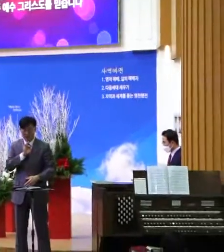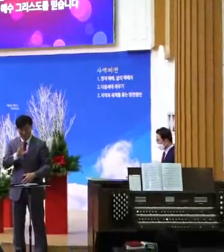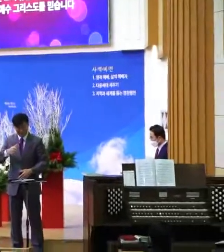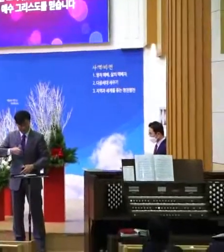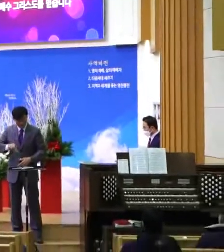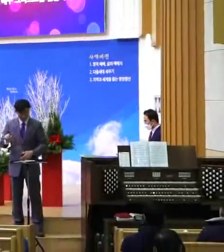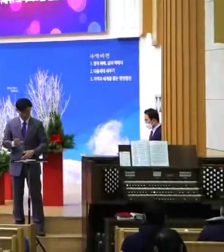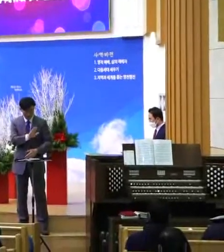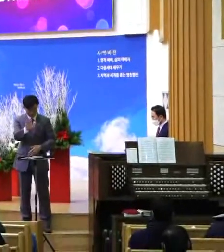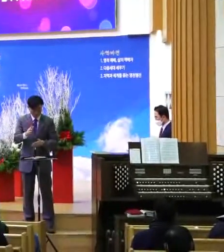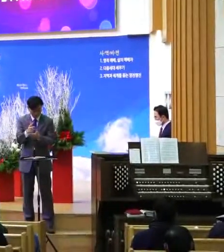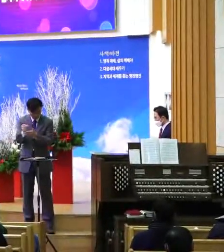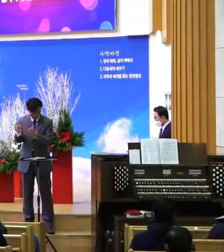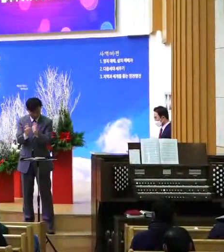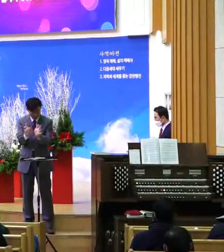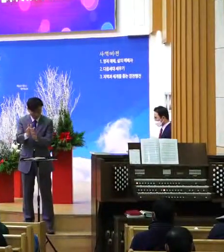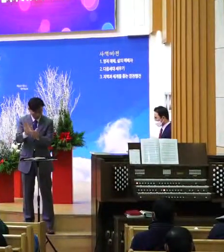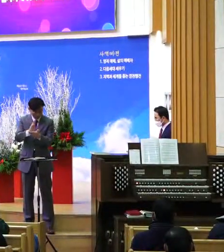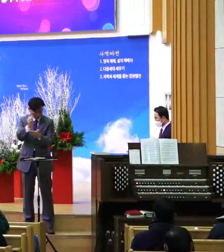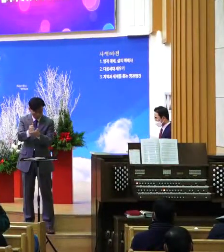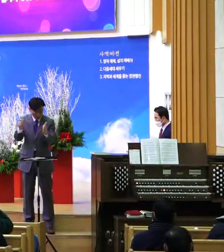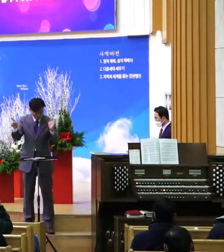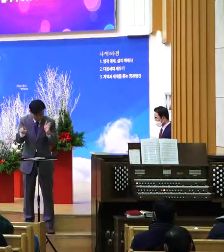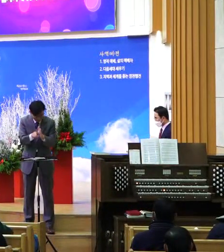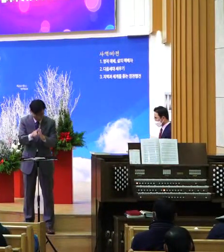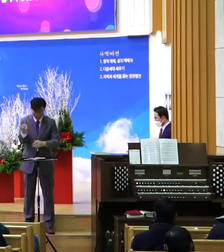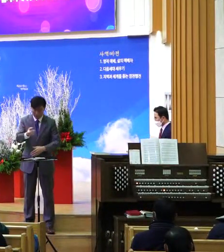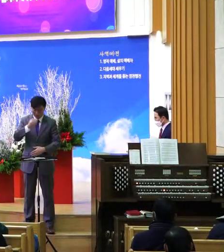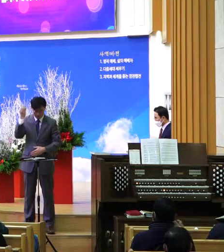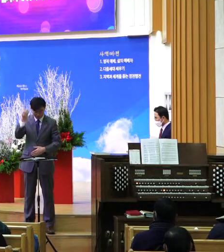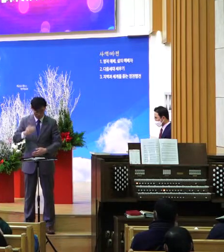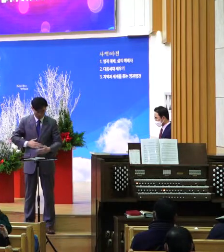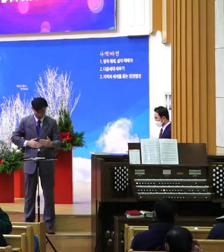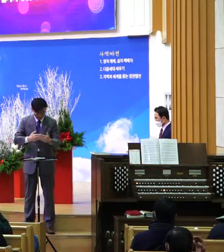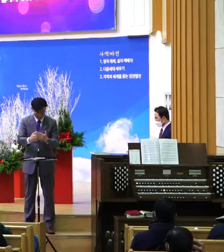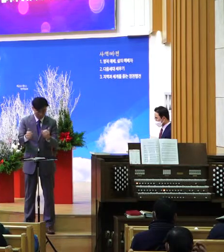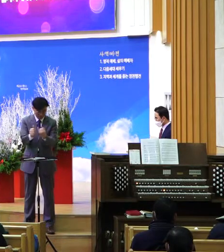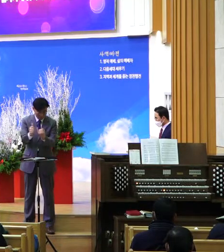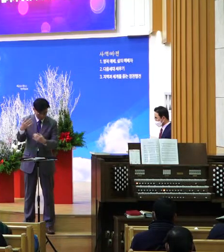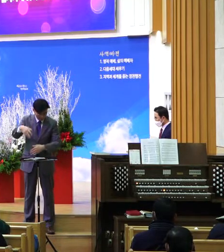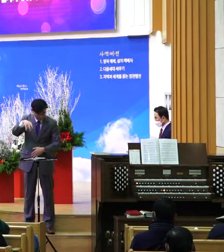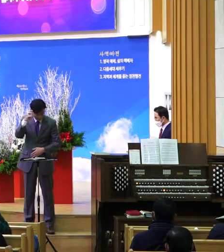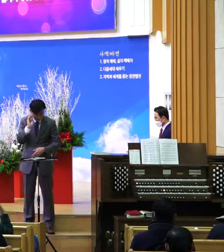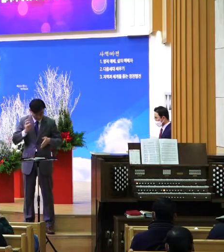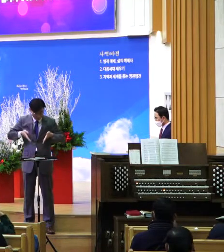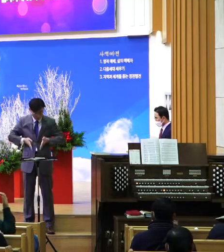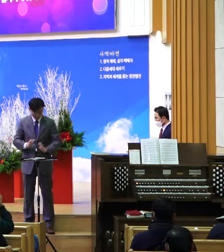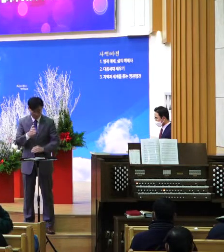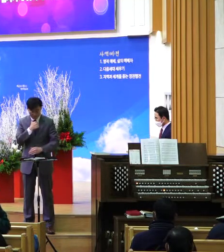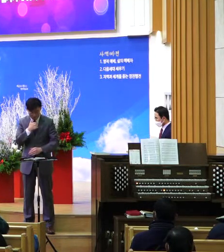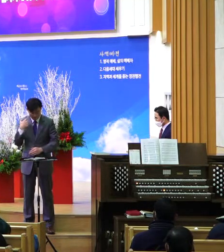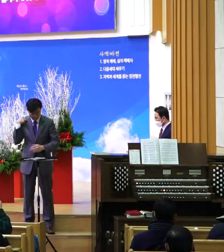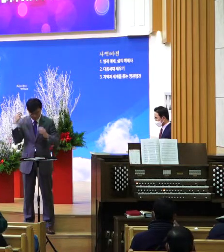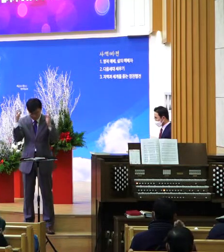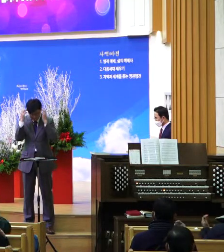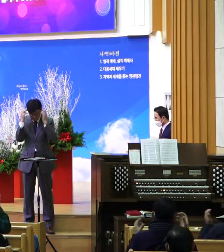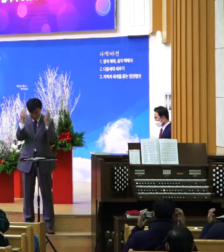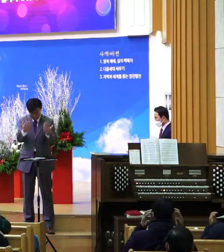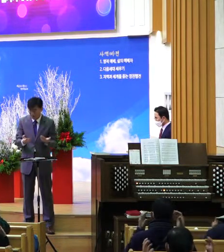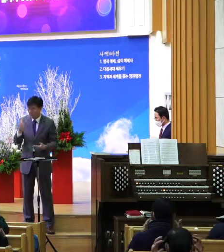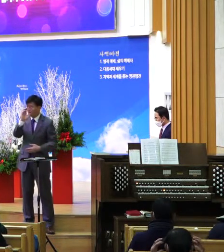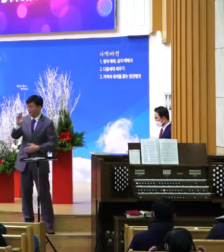그리스도를 믿습니다. 그는 성령으로 잉태되어 동정녀 마리아에게서 나시고 본디오 빌라도에게 고난을 받아